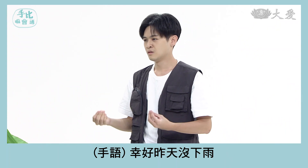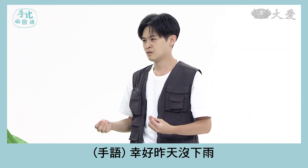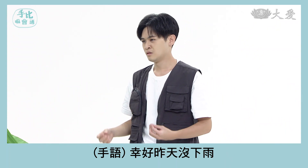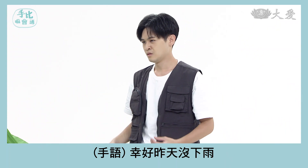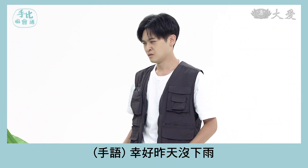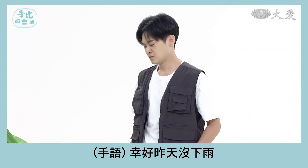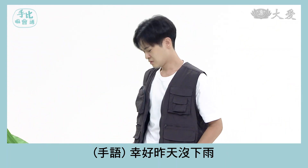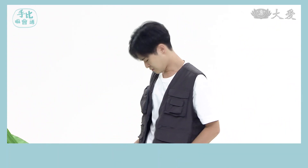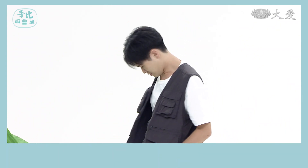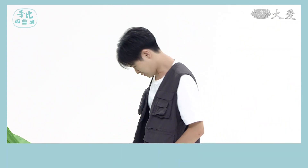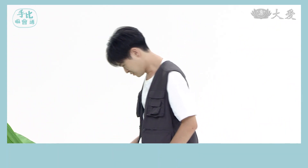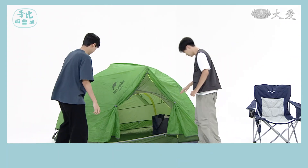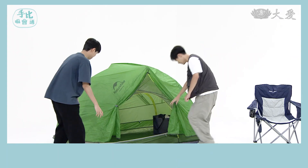了。啊，